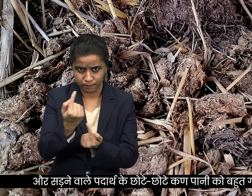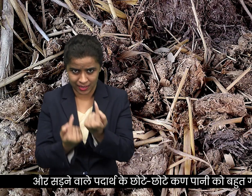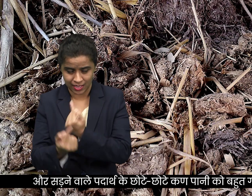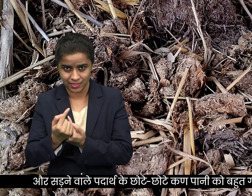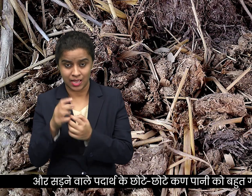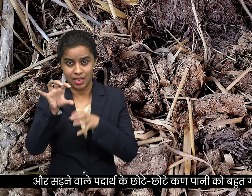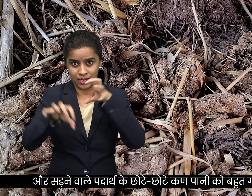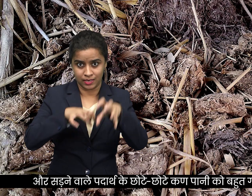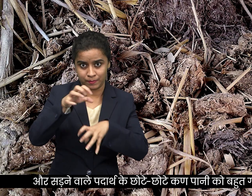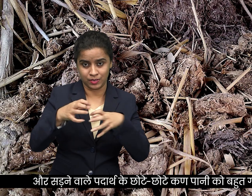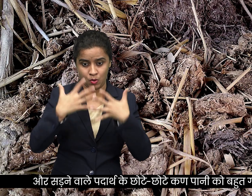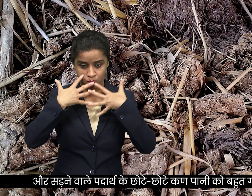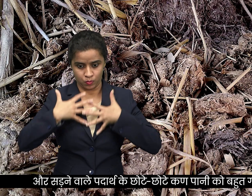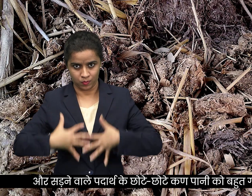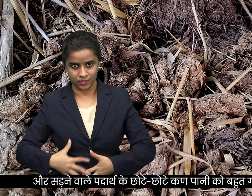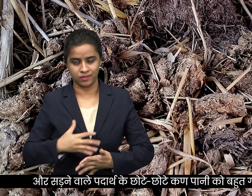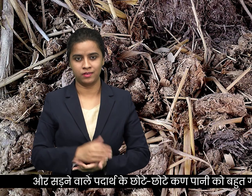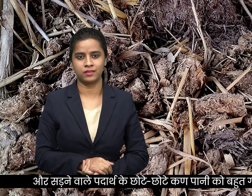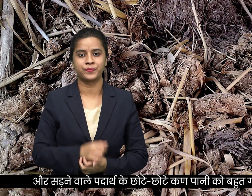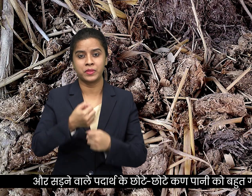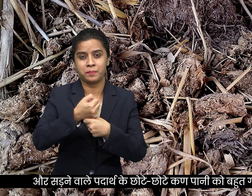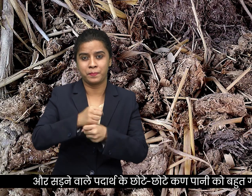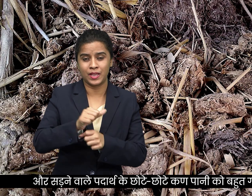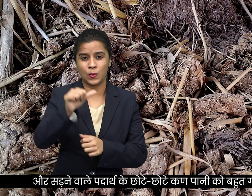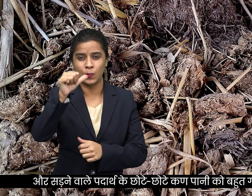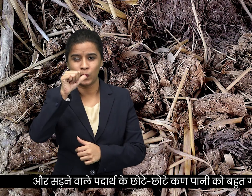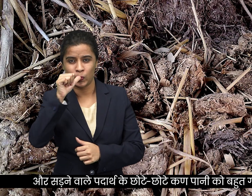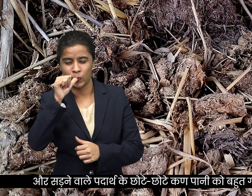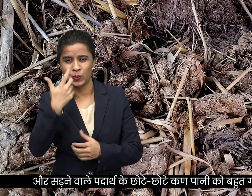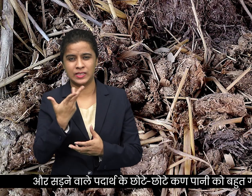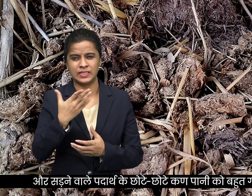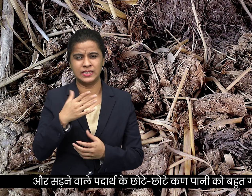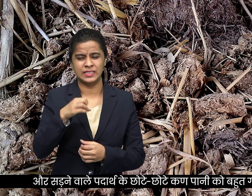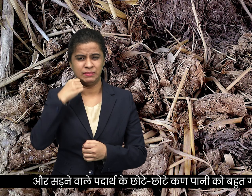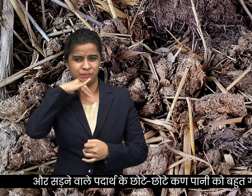सड़ने वाले पदार्थों के छोटे छोटे कण पानी को बहुत गंदा बना देते हैं।